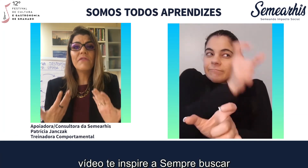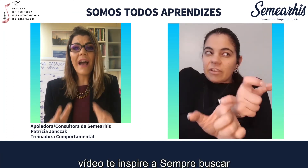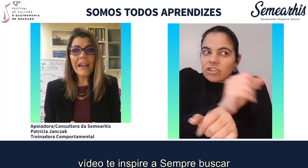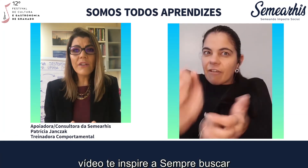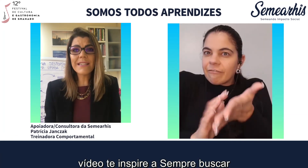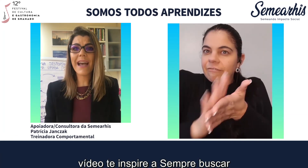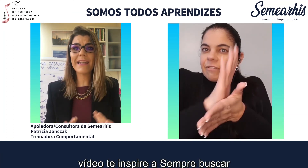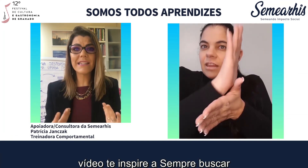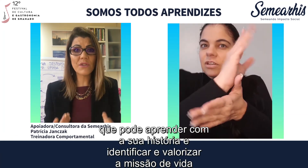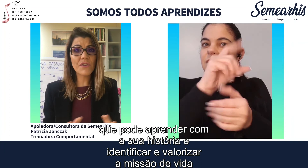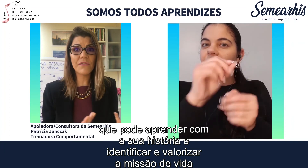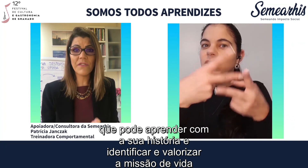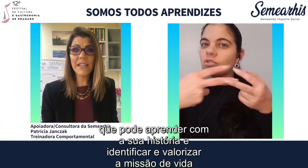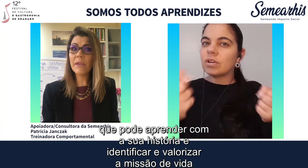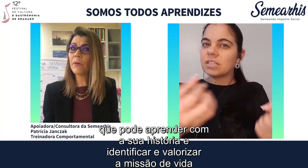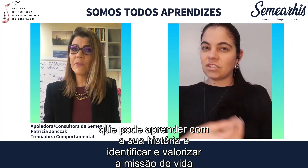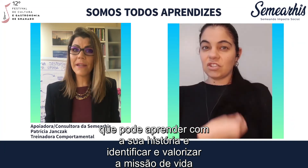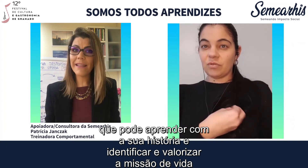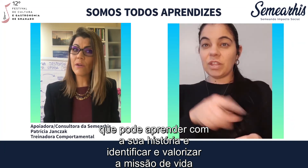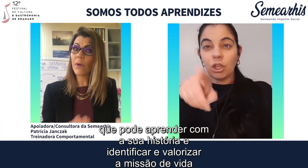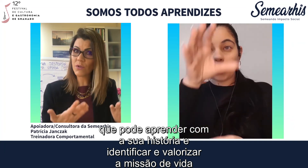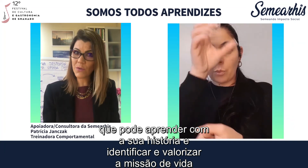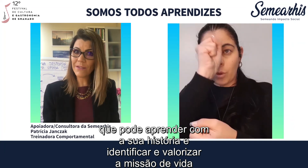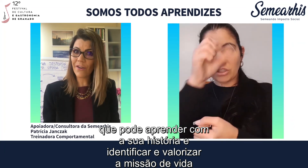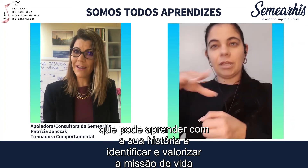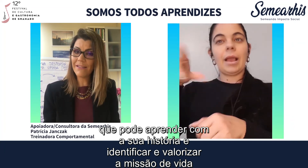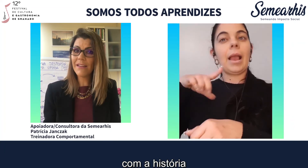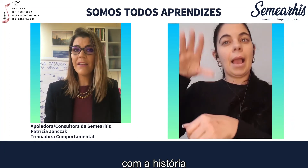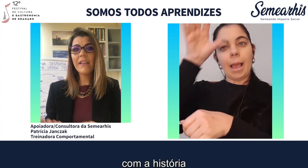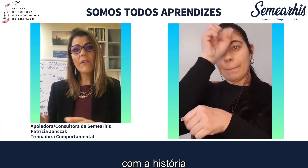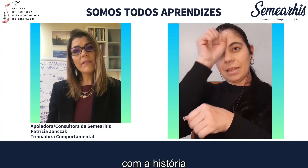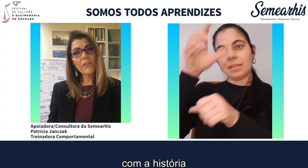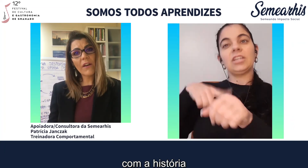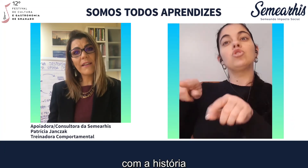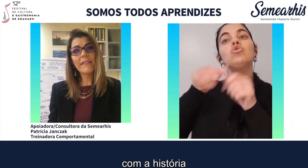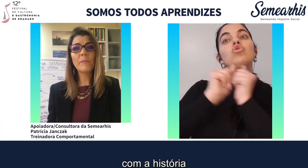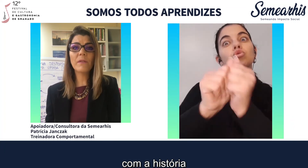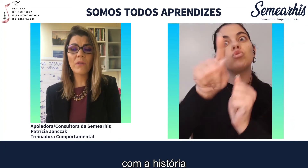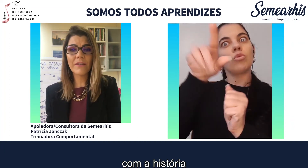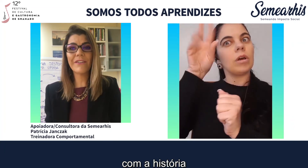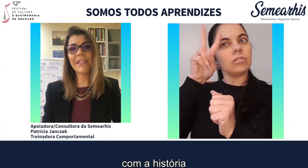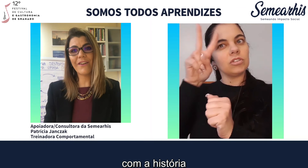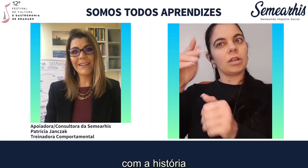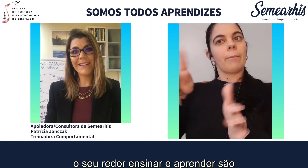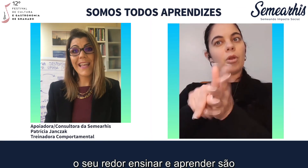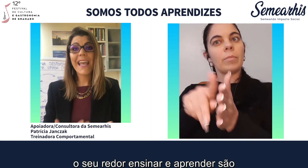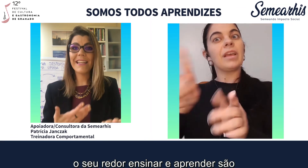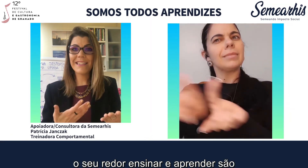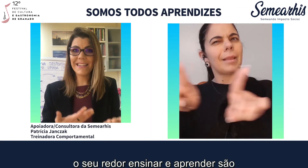e valorizar as lições de vida que pode aprender com a sua história e com a história das pessoas ao seu